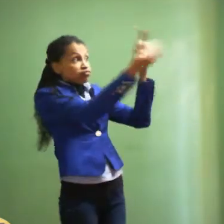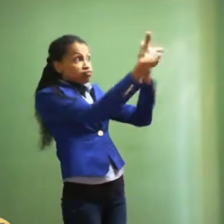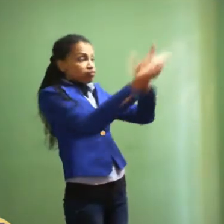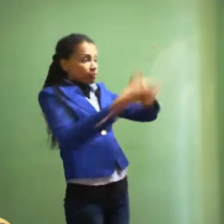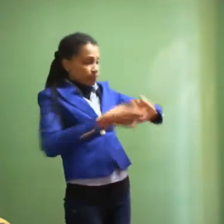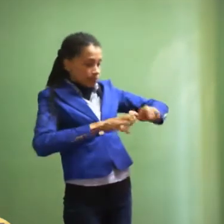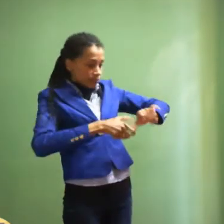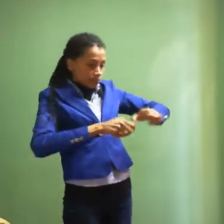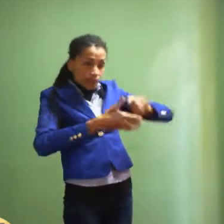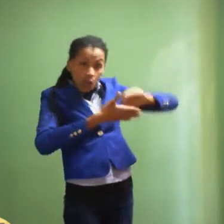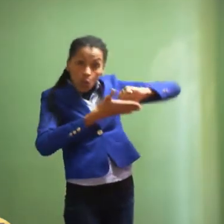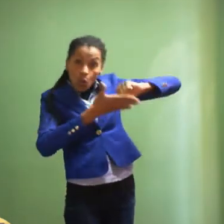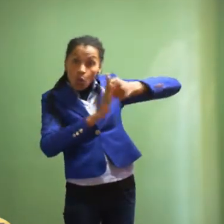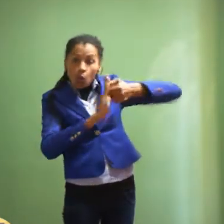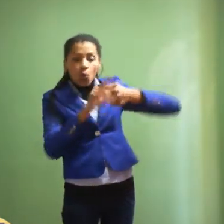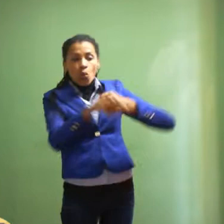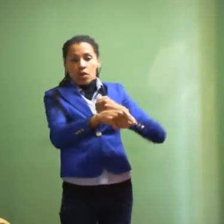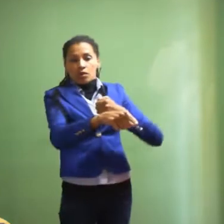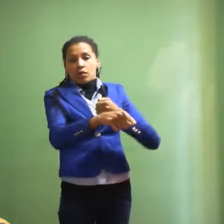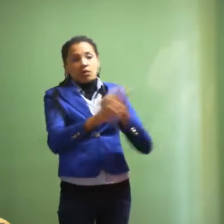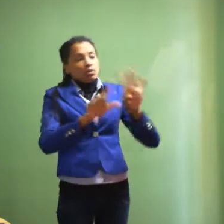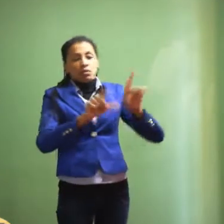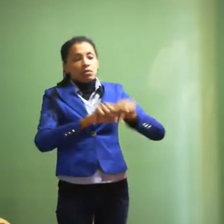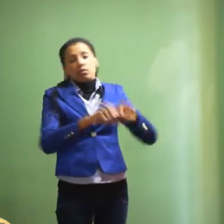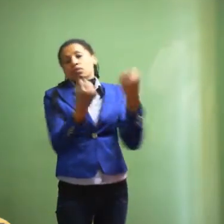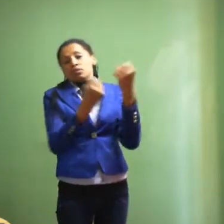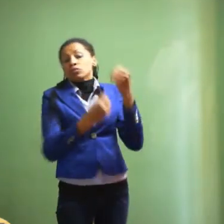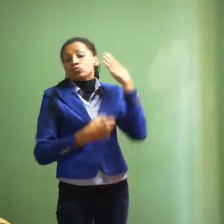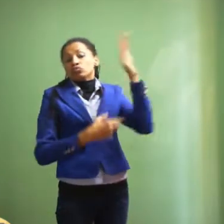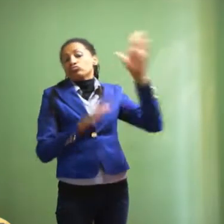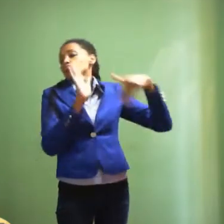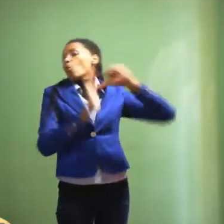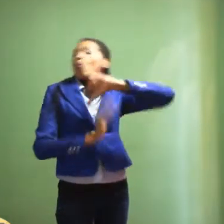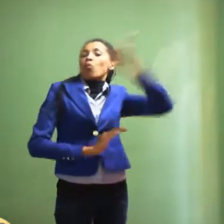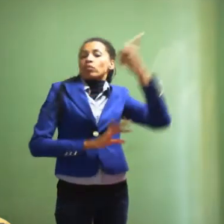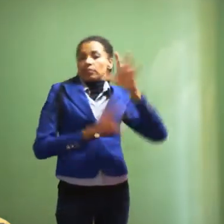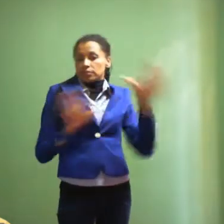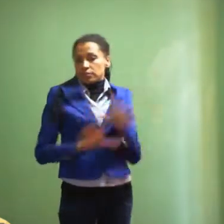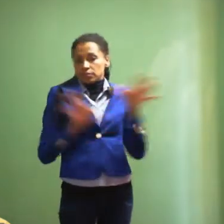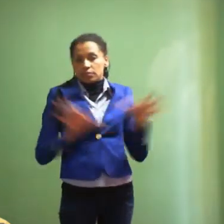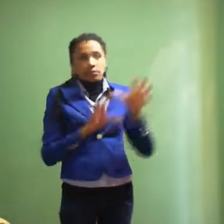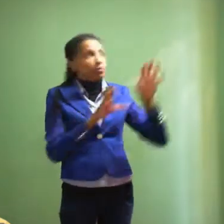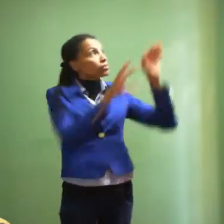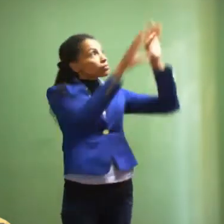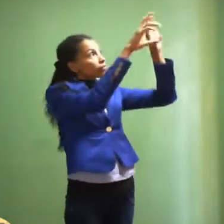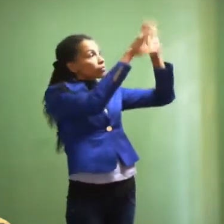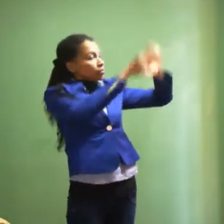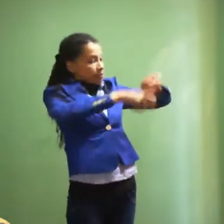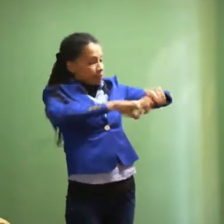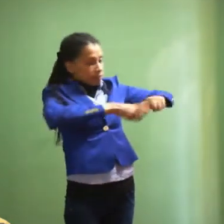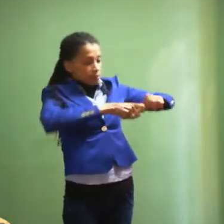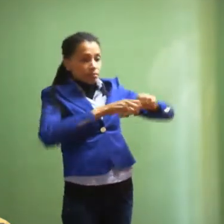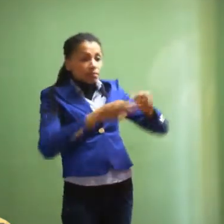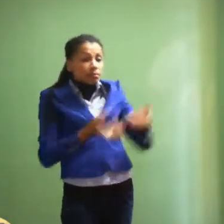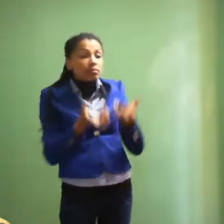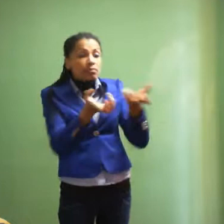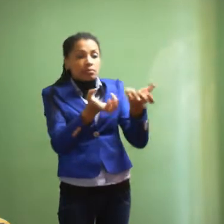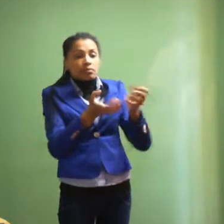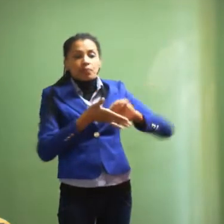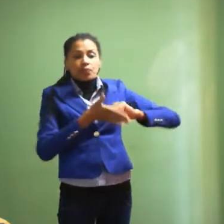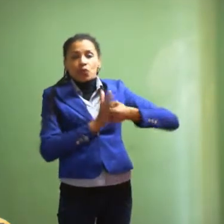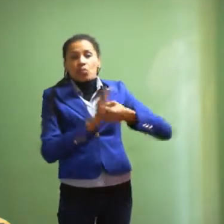textos que van saliendo, para que no se llenen de polvo, no se enmugren, no se arruguen, es como lo dejo a su